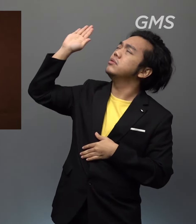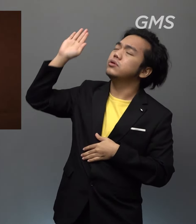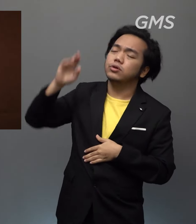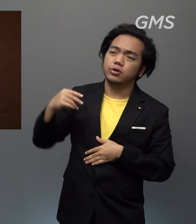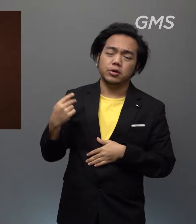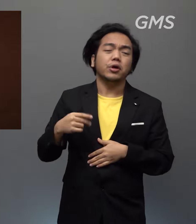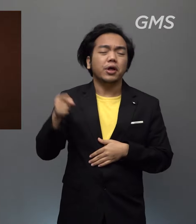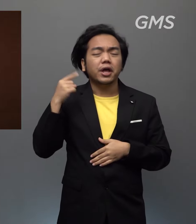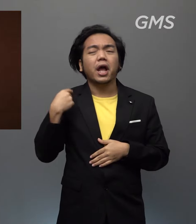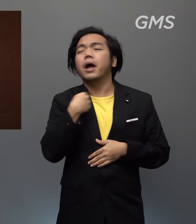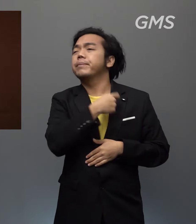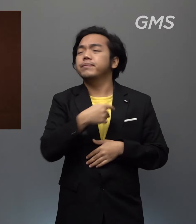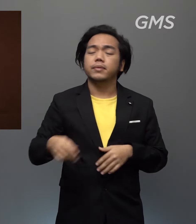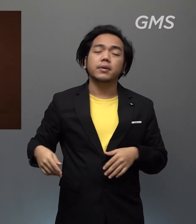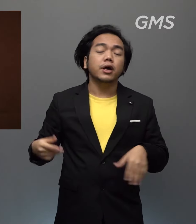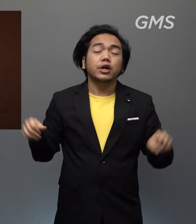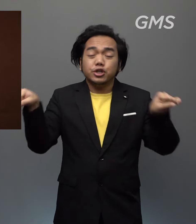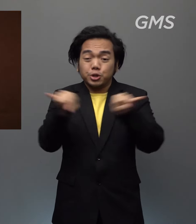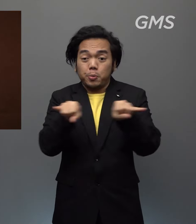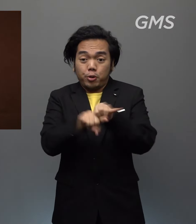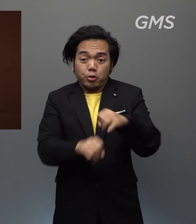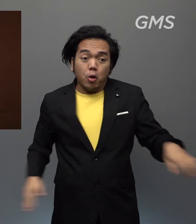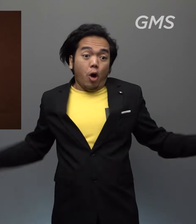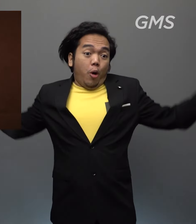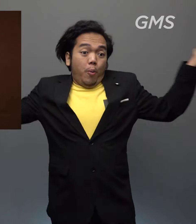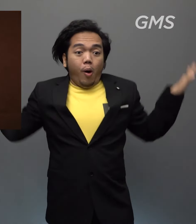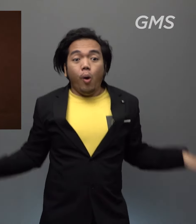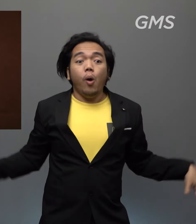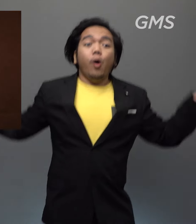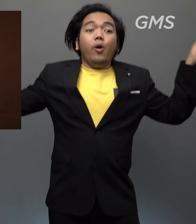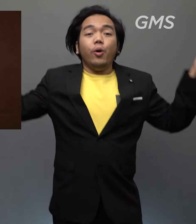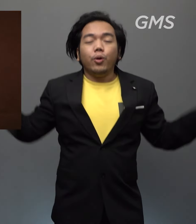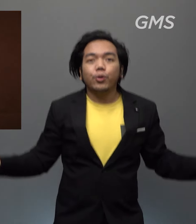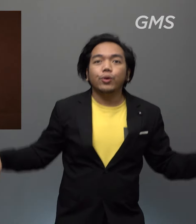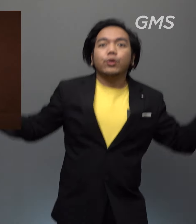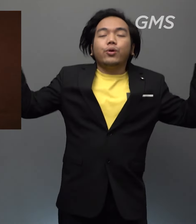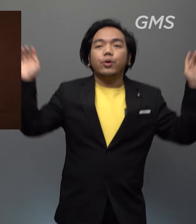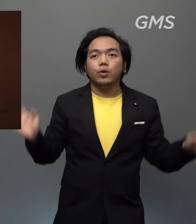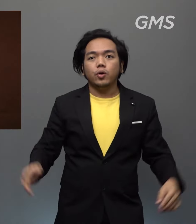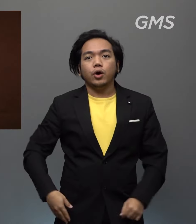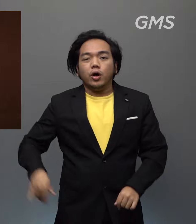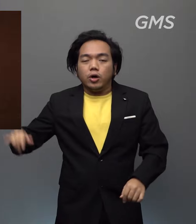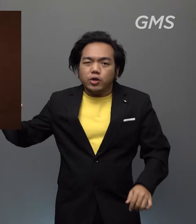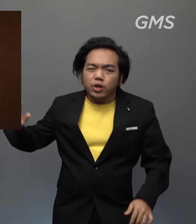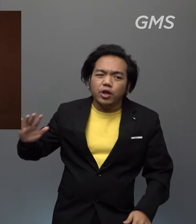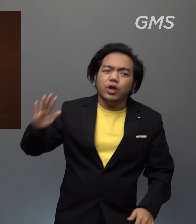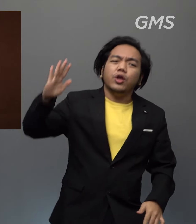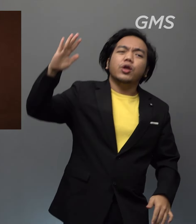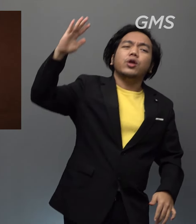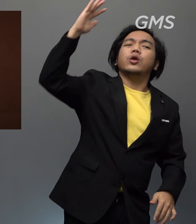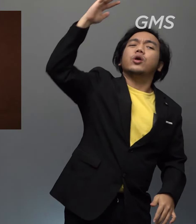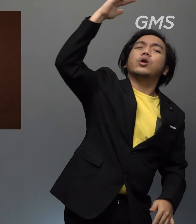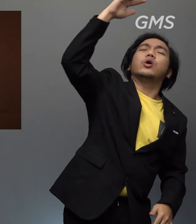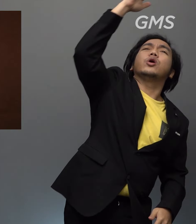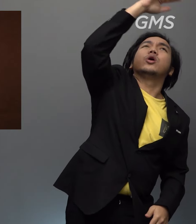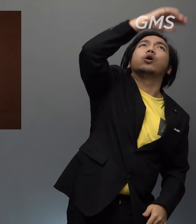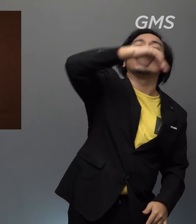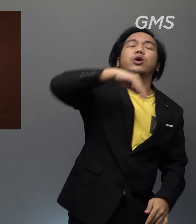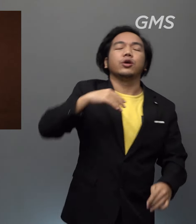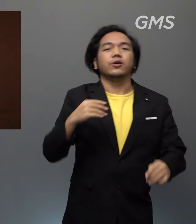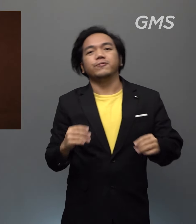Raja Wali yang terbang dengan kekuatan sayapnya yang akan naik tinggi di dalam kehendak dan rencana-Mu